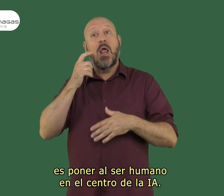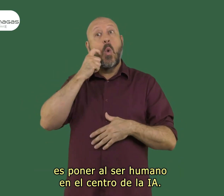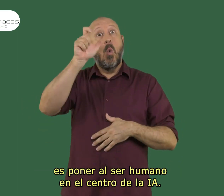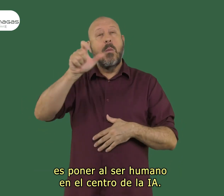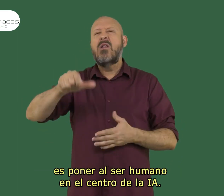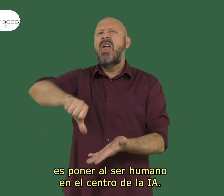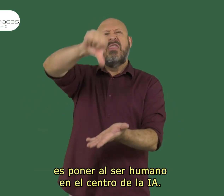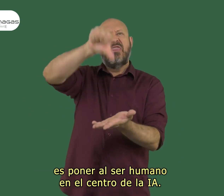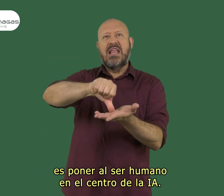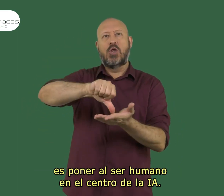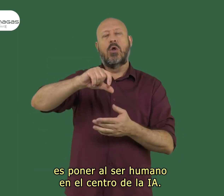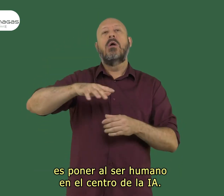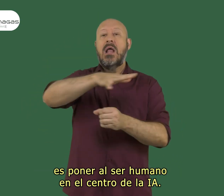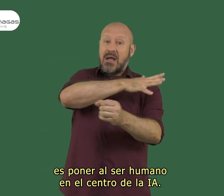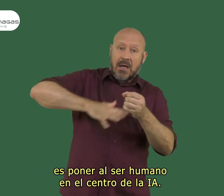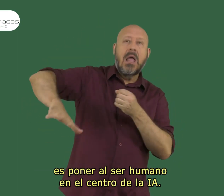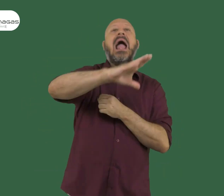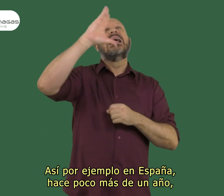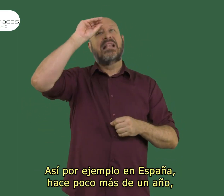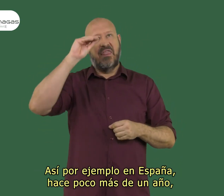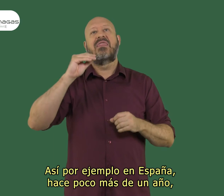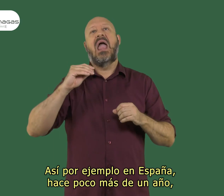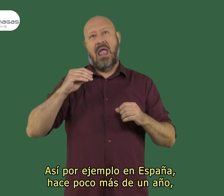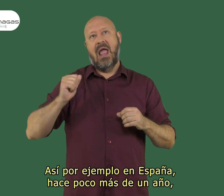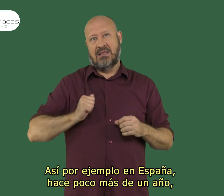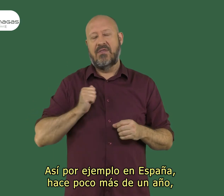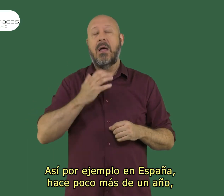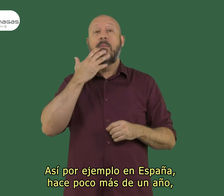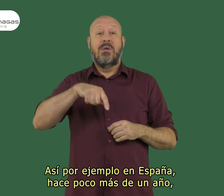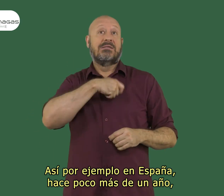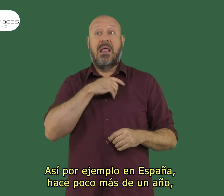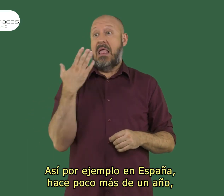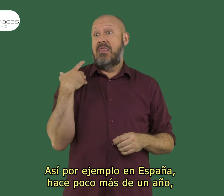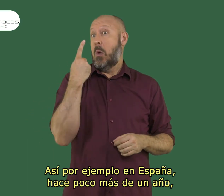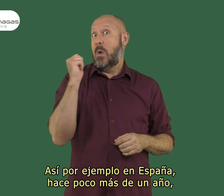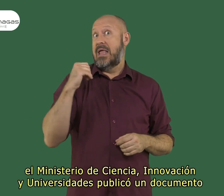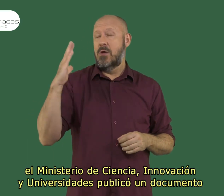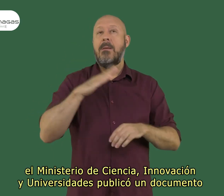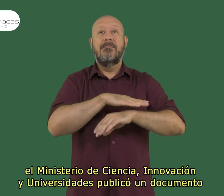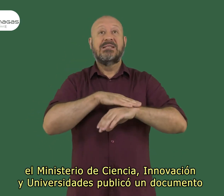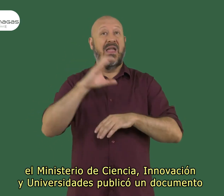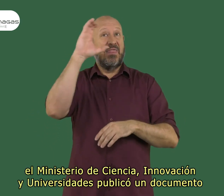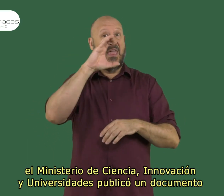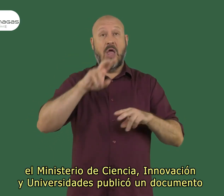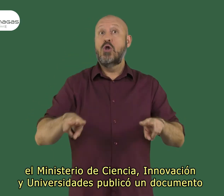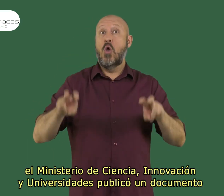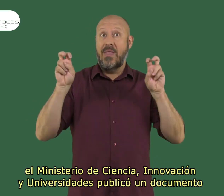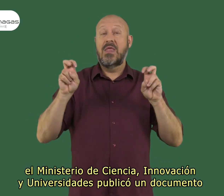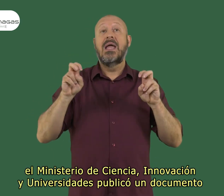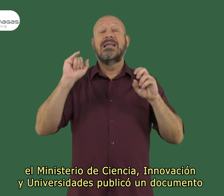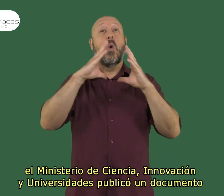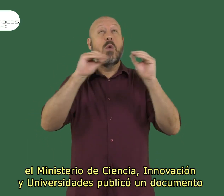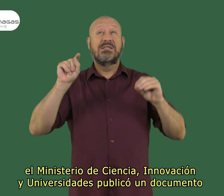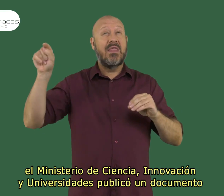ser humano en el centro de la inteligencia artificial. Así, por ejemplo, en España, hace poco más de un año, el Ministerio de Ciencia, Innovación